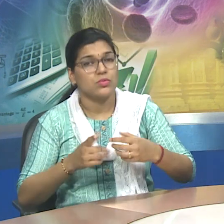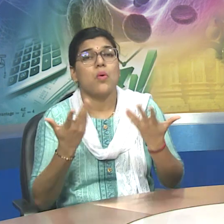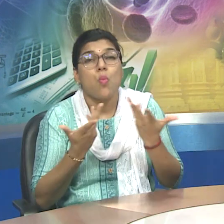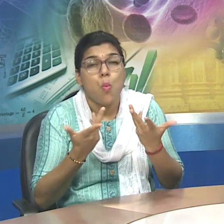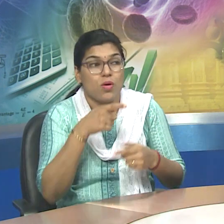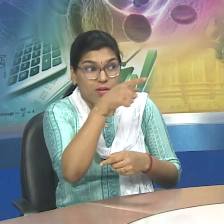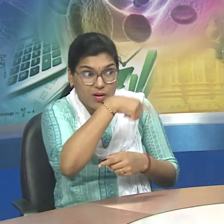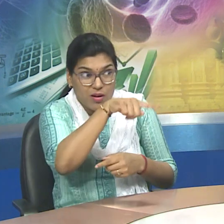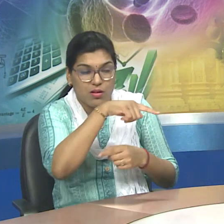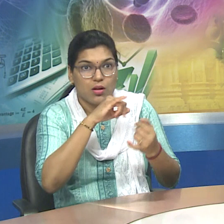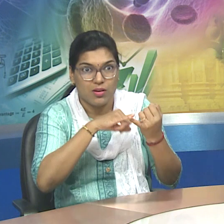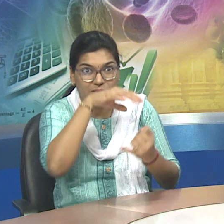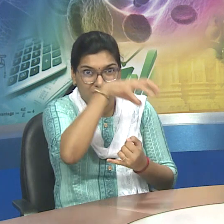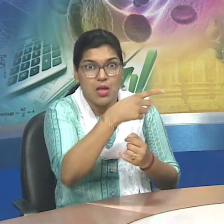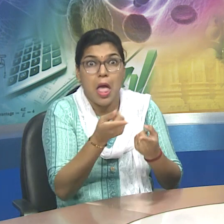रूप देती है।